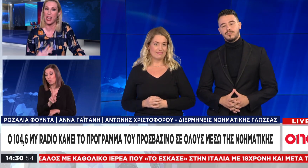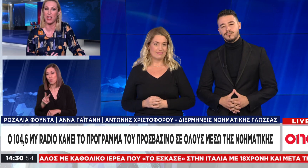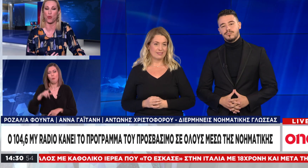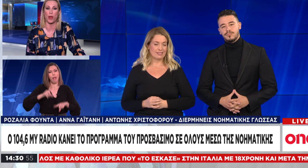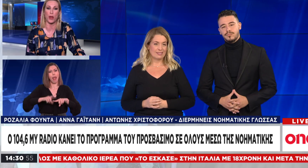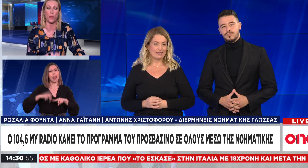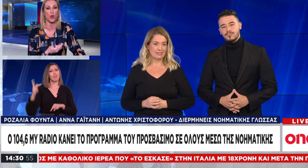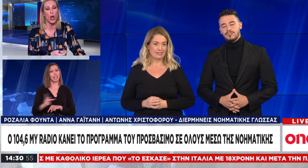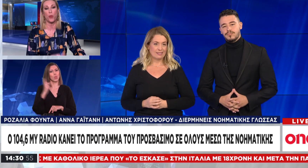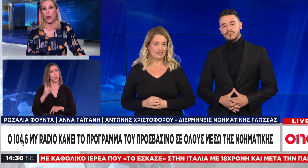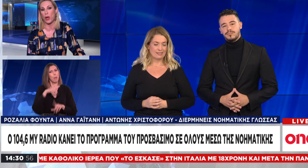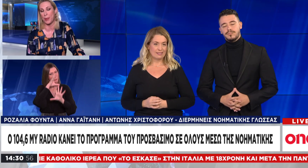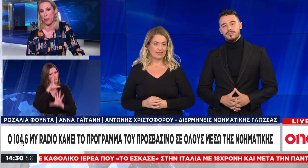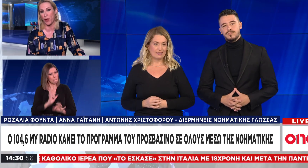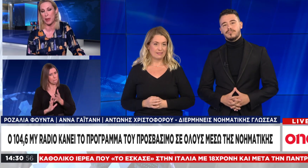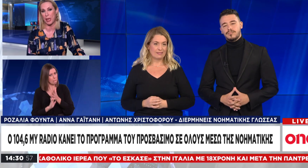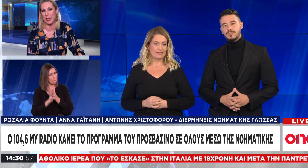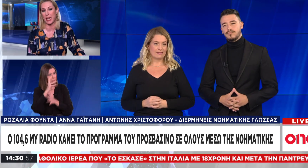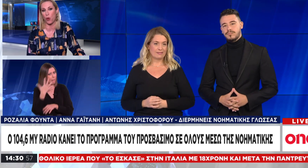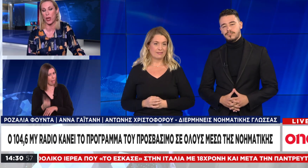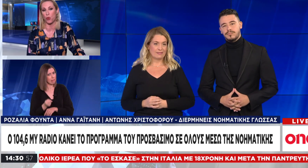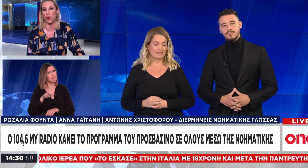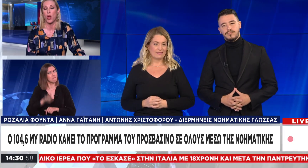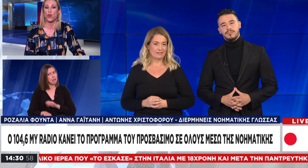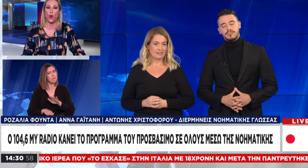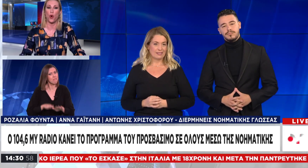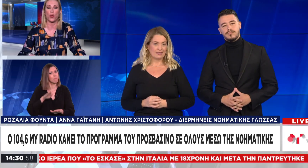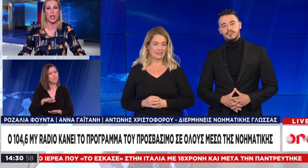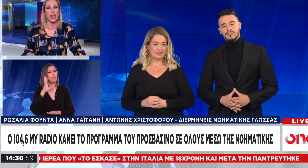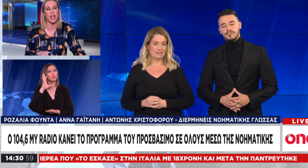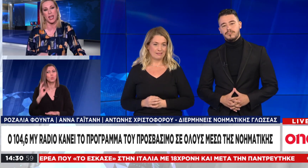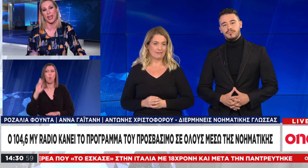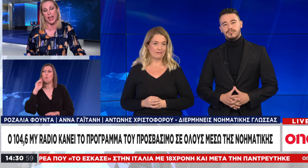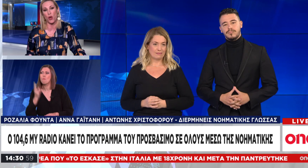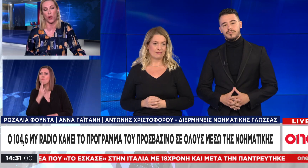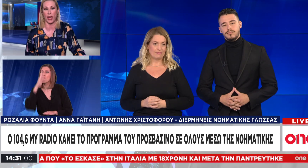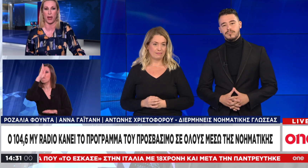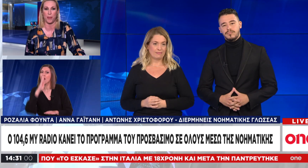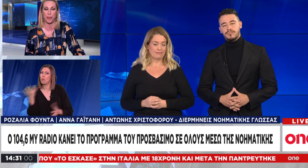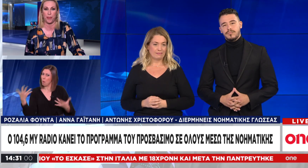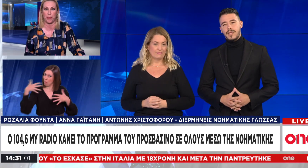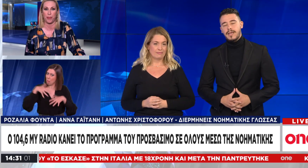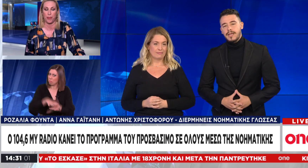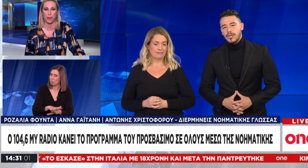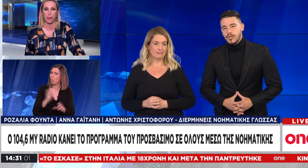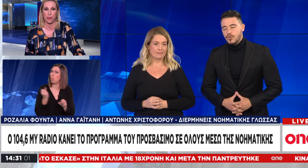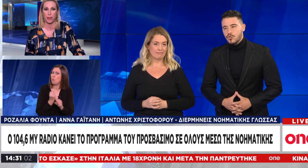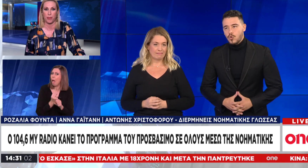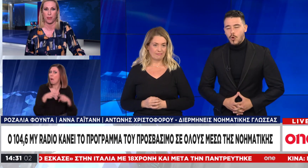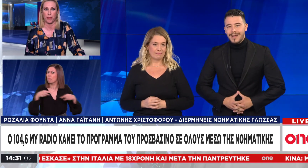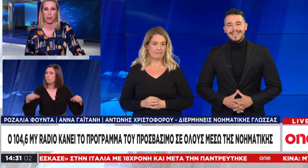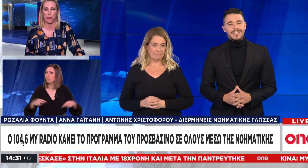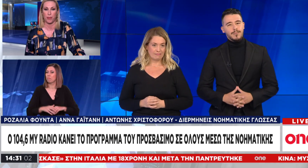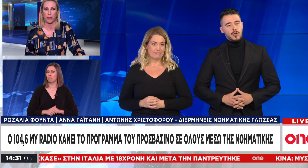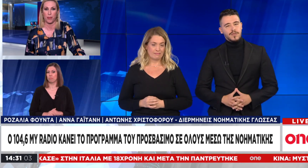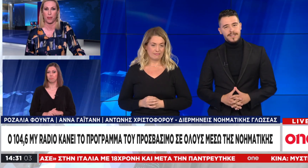αγκαλιάσει τους ανθρώπους που έχουν κάποια προβλήματα με την ακοή τους σστο χώρο της εργασίας αλλά και γενικότερα στο